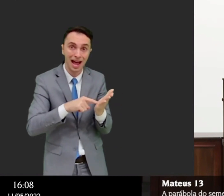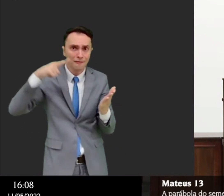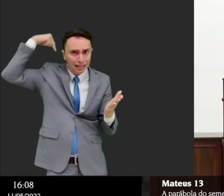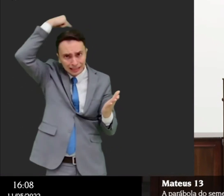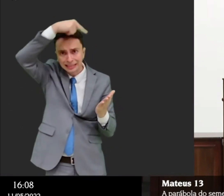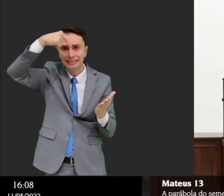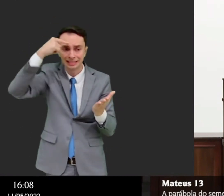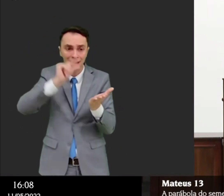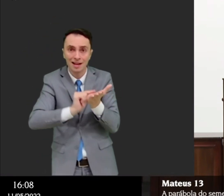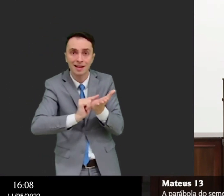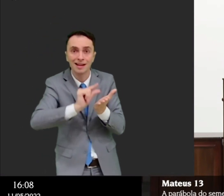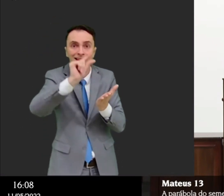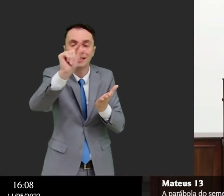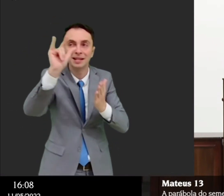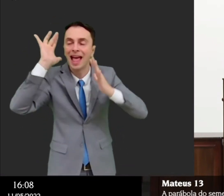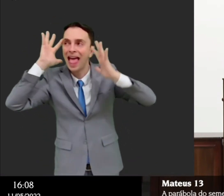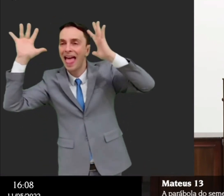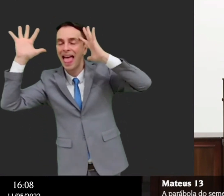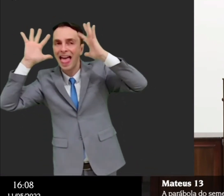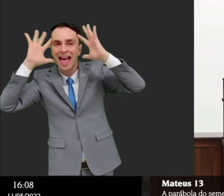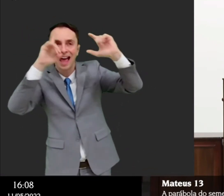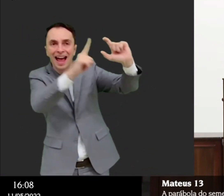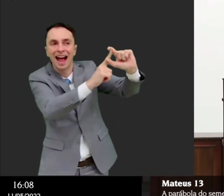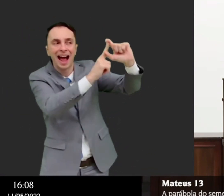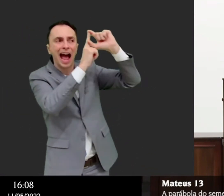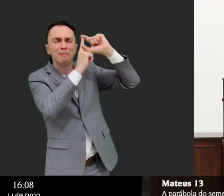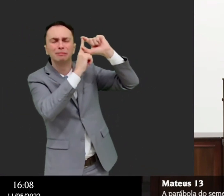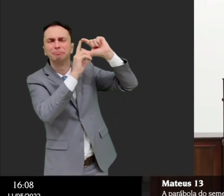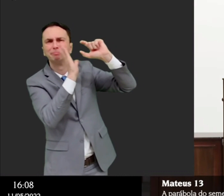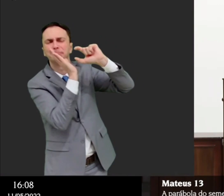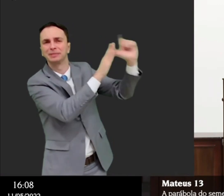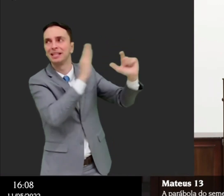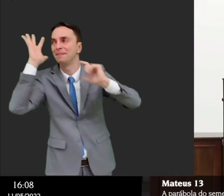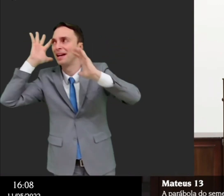pôr a palavra. Dá para você jogar o que não presta fora?